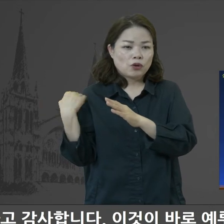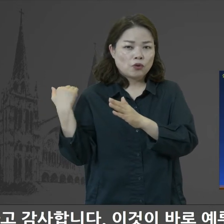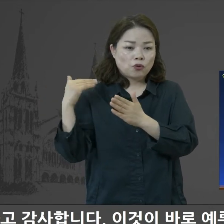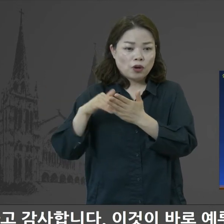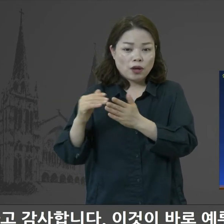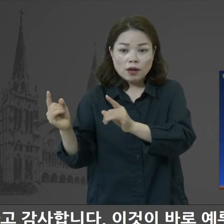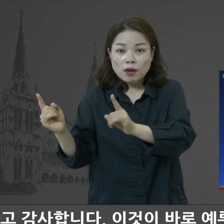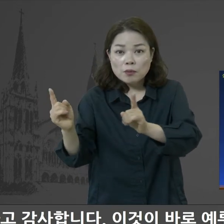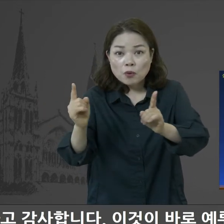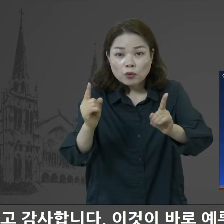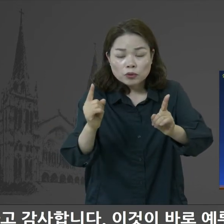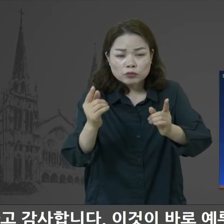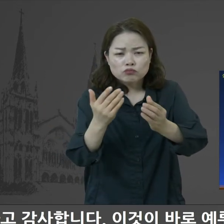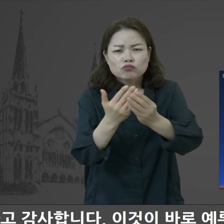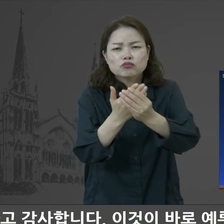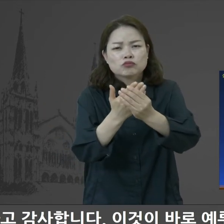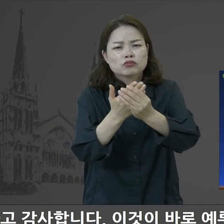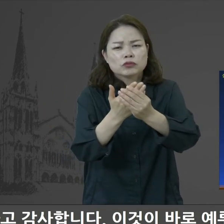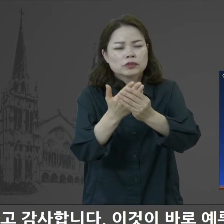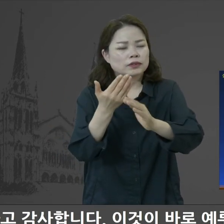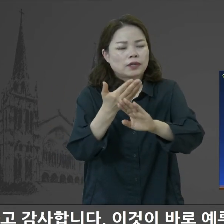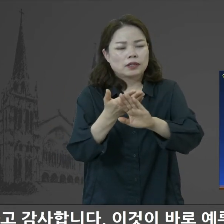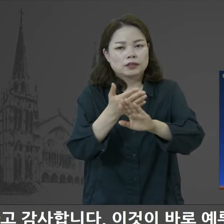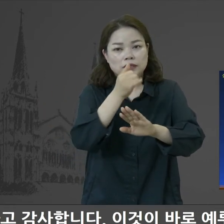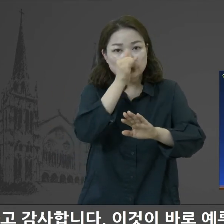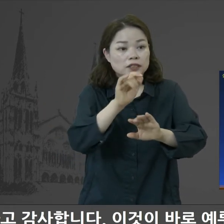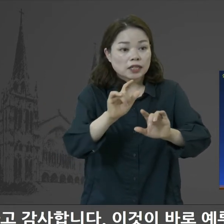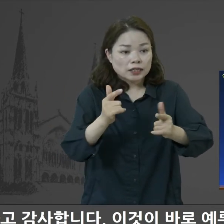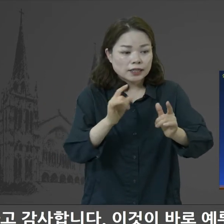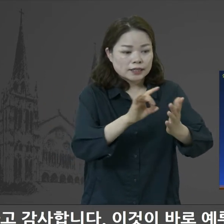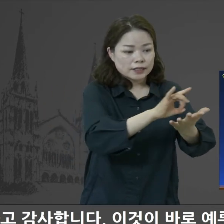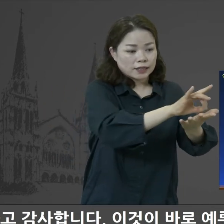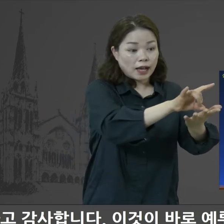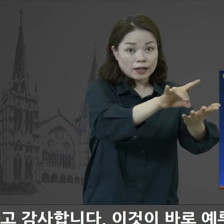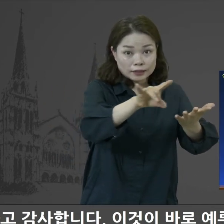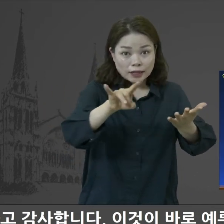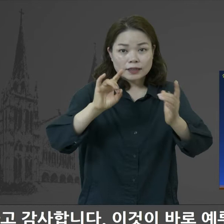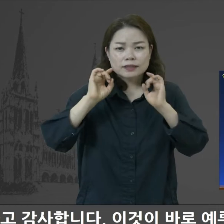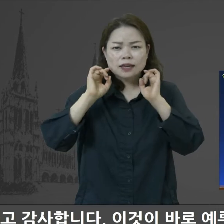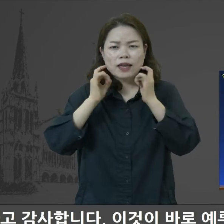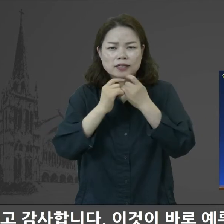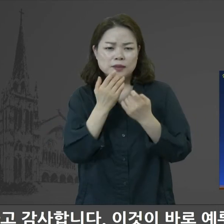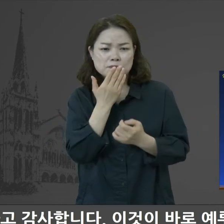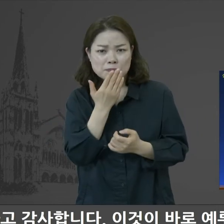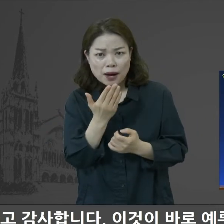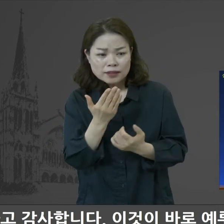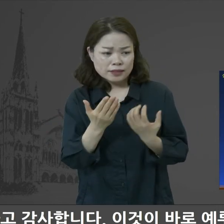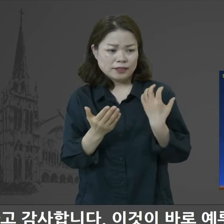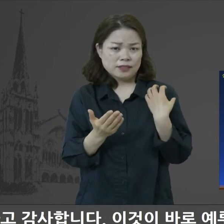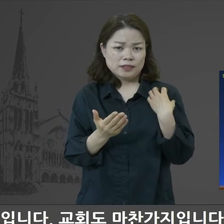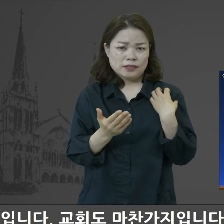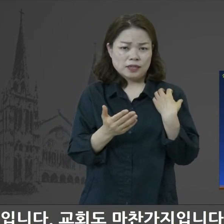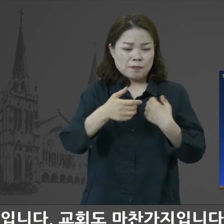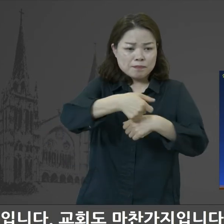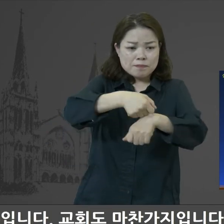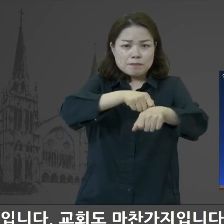회복과 부흥은 다른 데 있지 않는 것 같습니다. 개개인이 자신이 할 수 있는 일들을